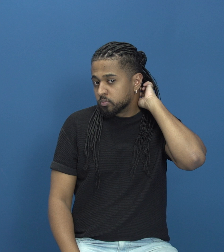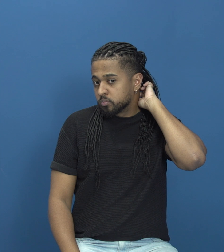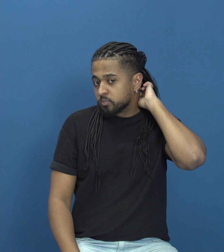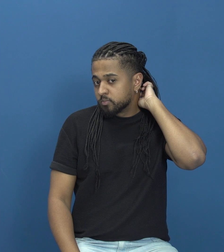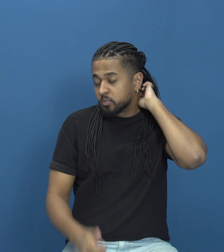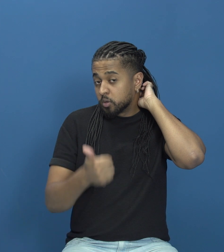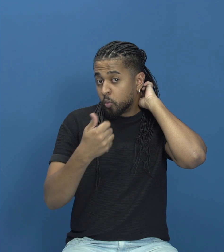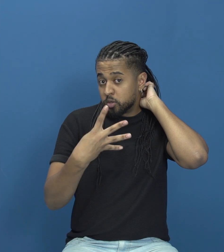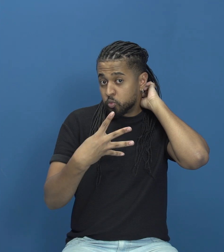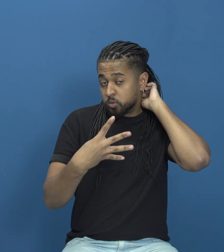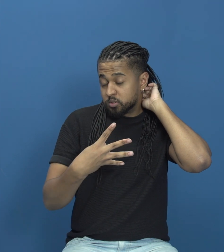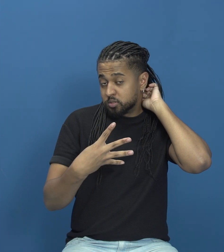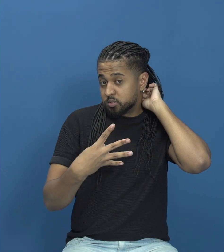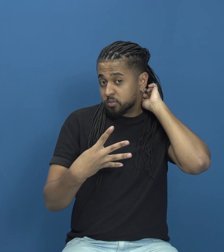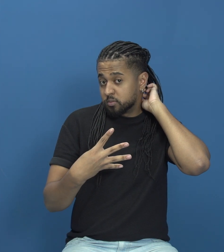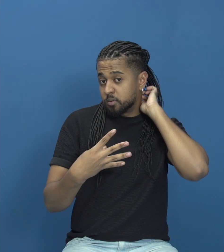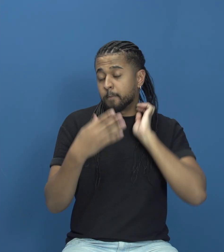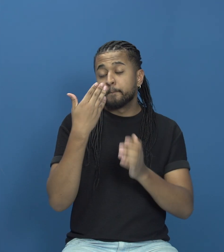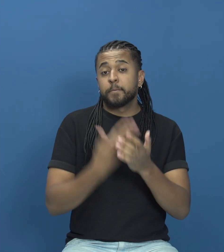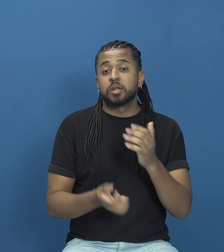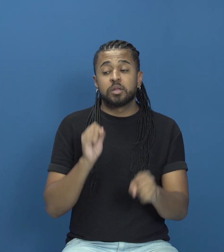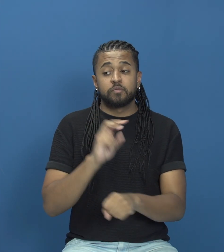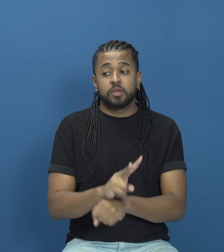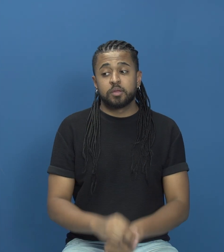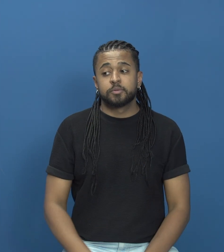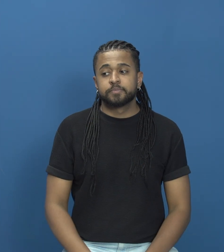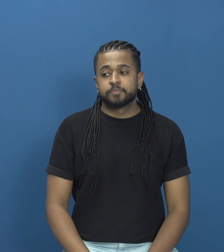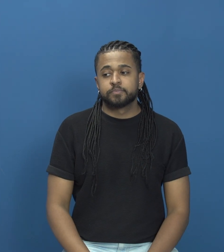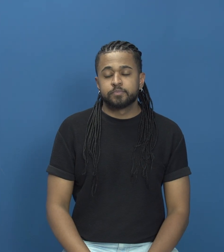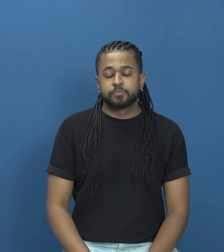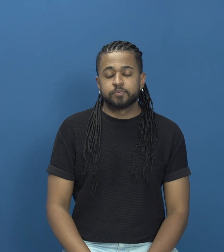Item 14. Da perda da vaga.